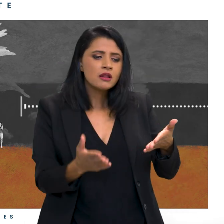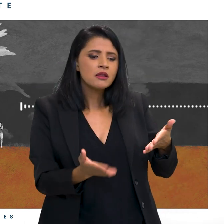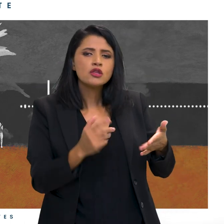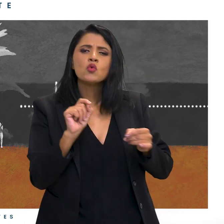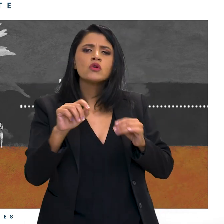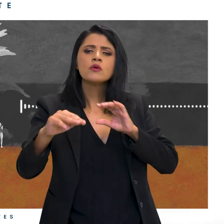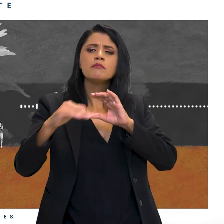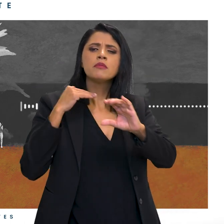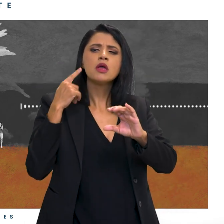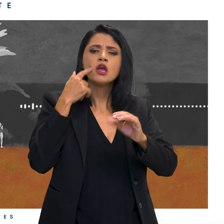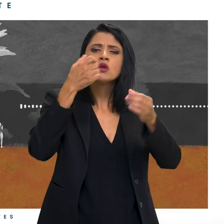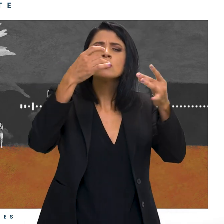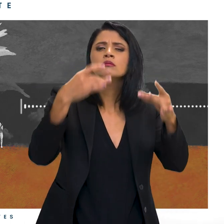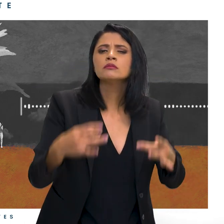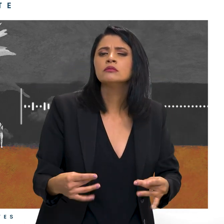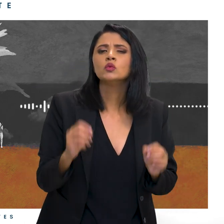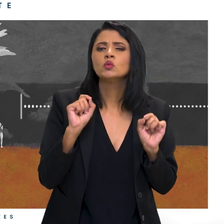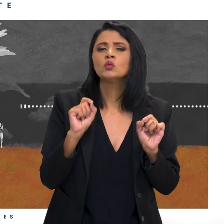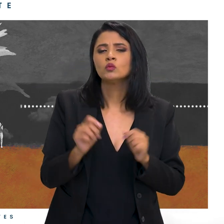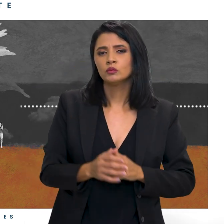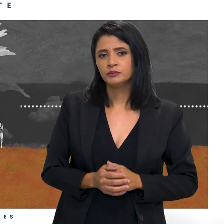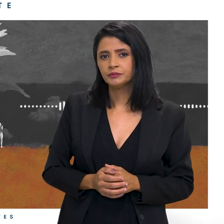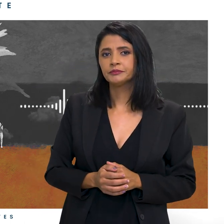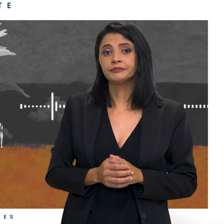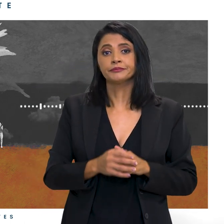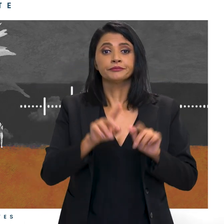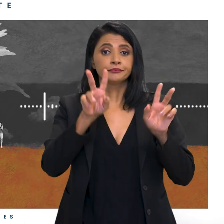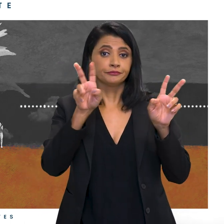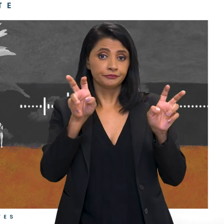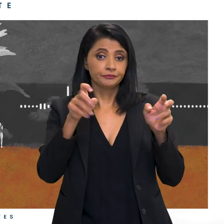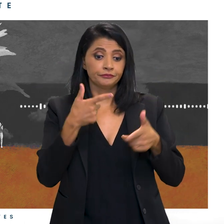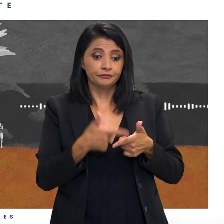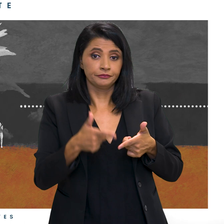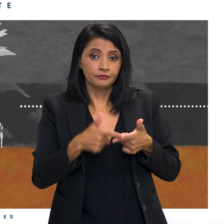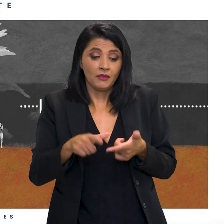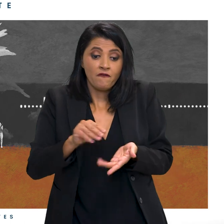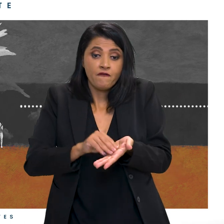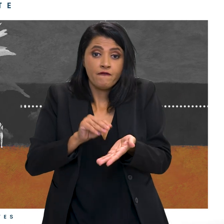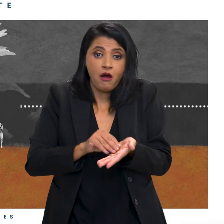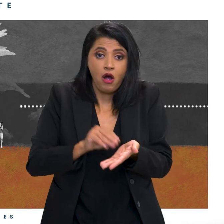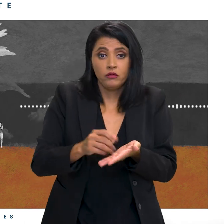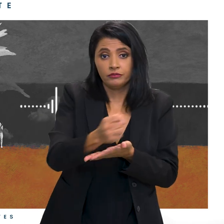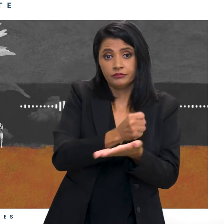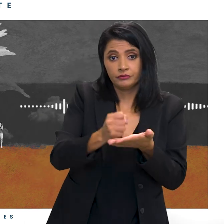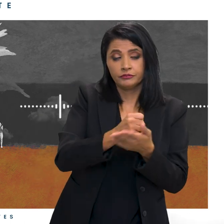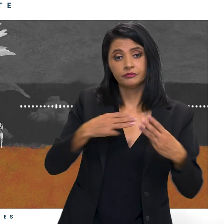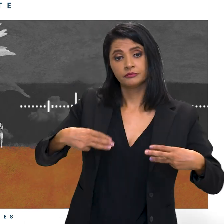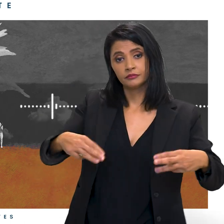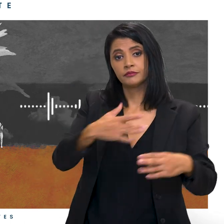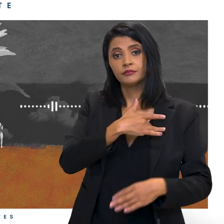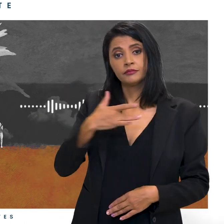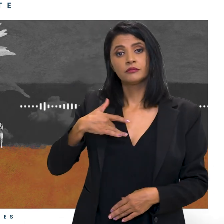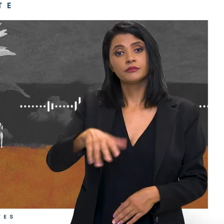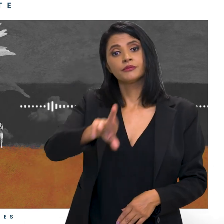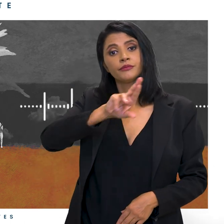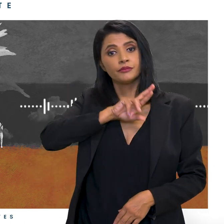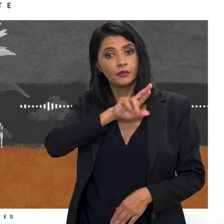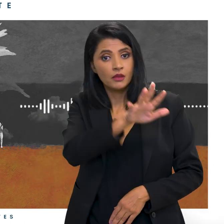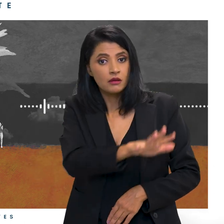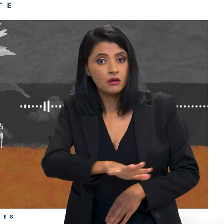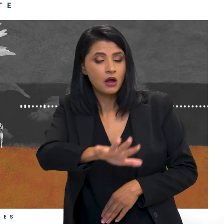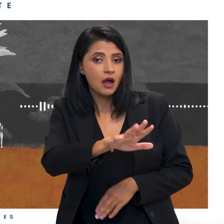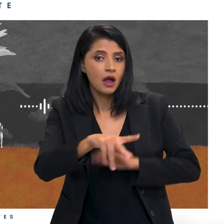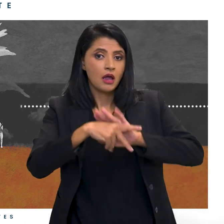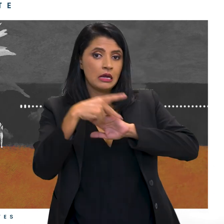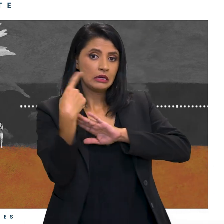notas. O que o e-mail que a gente recebeu diz, por favor? Sobre problemas com o desabastecimento, o Ministério da Saúde respondeu que no